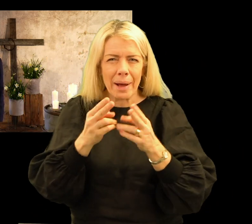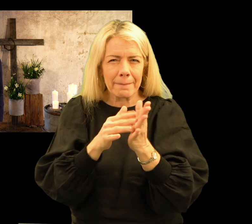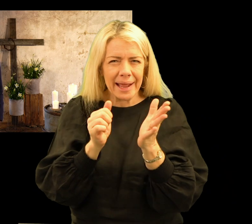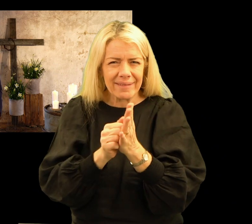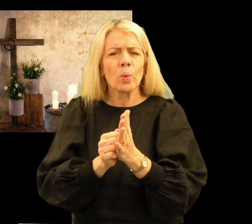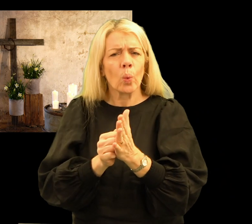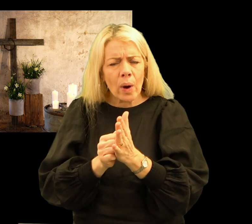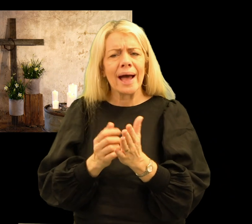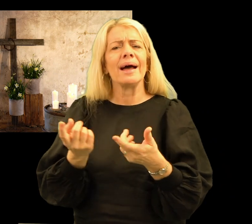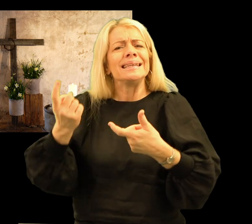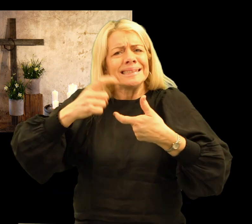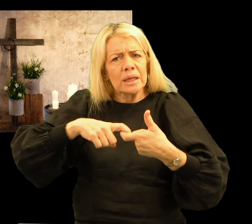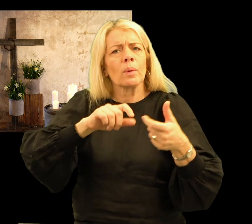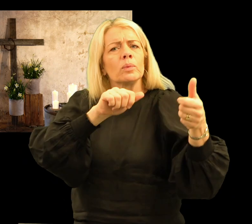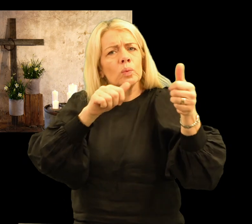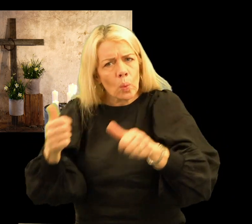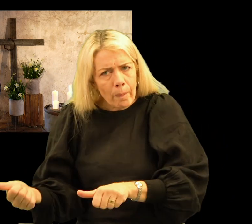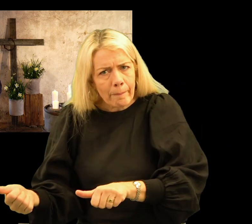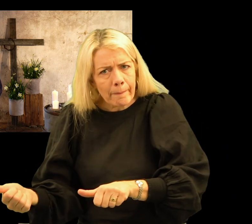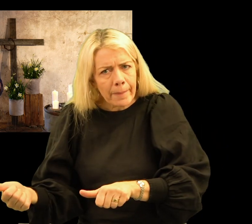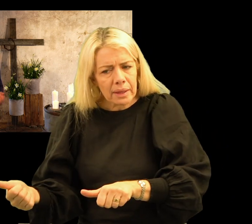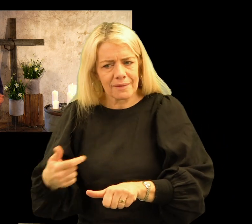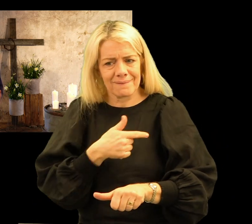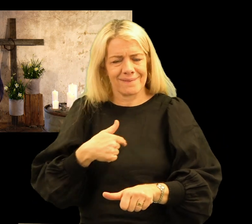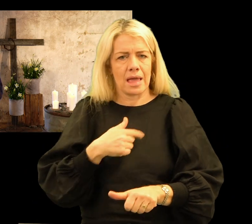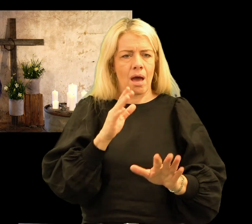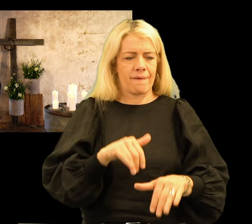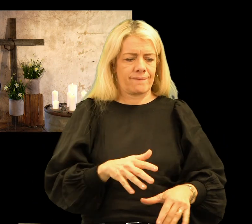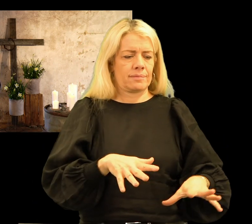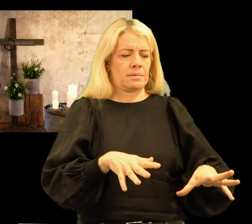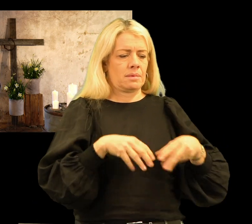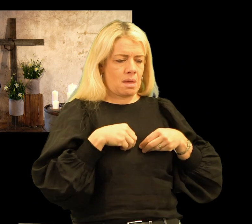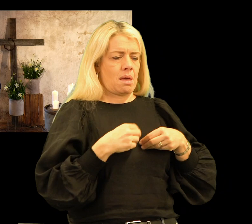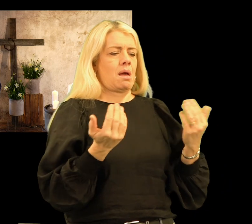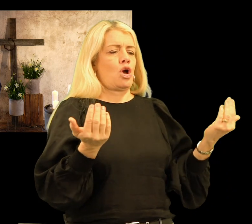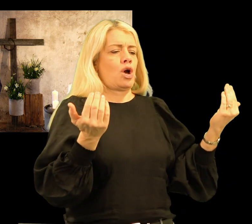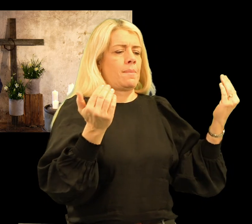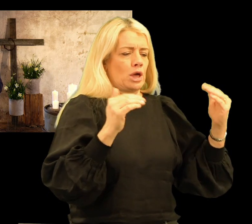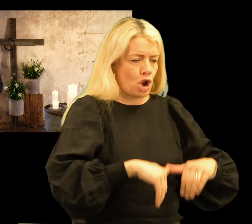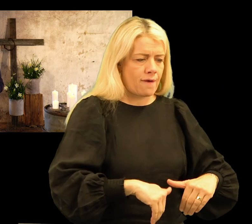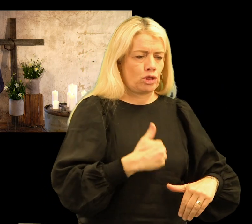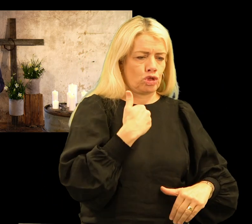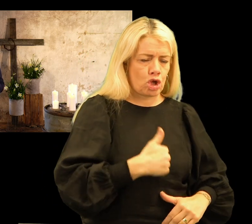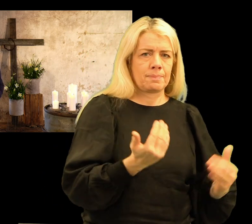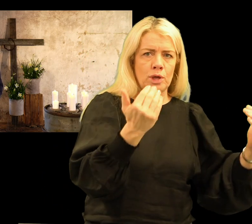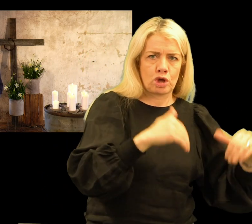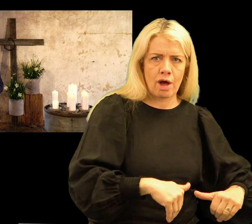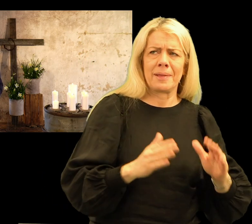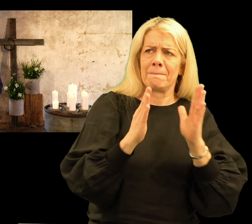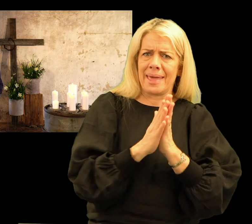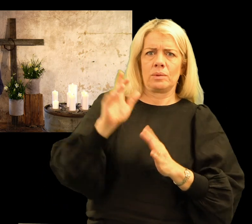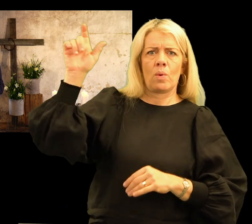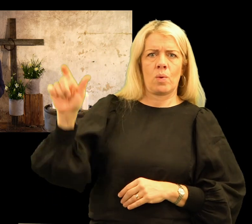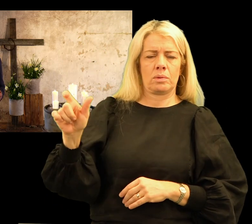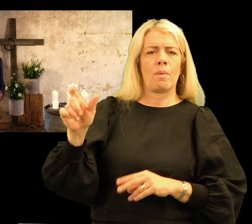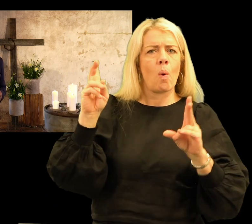igen. Genom dopet har vi alltså dött och blivit begravda med Jesus Kristus. För att också vi